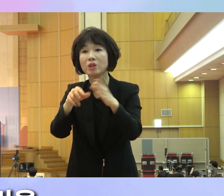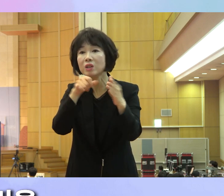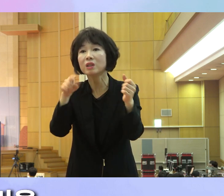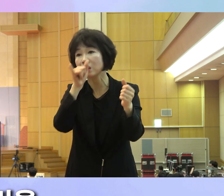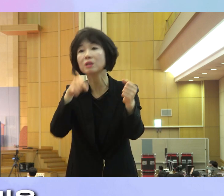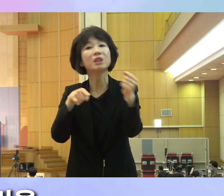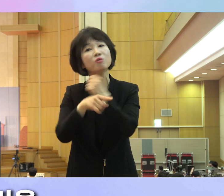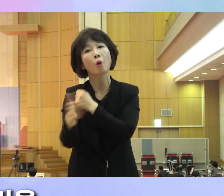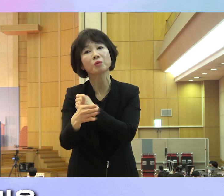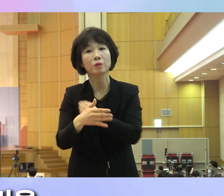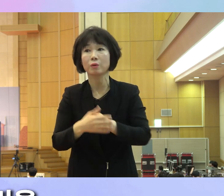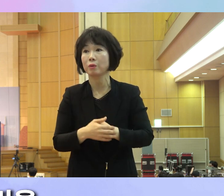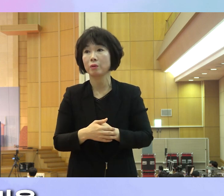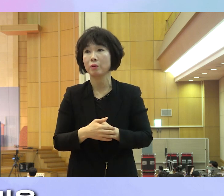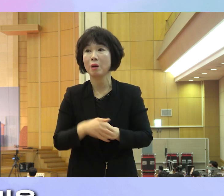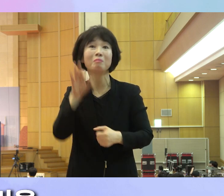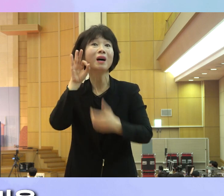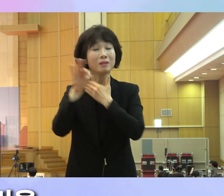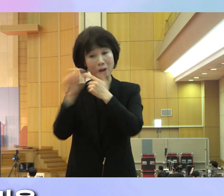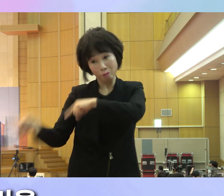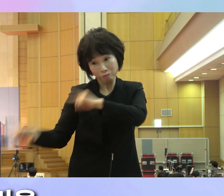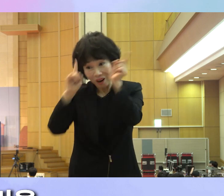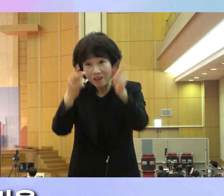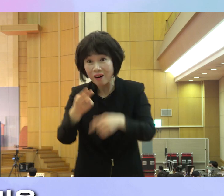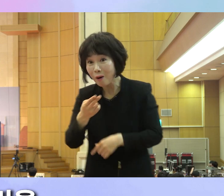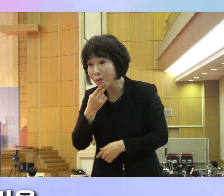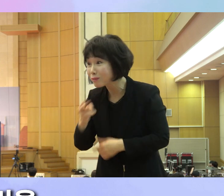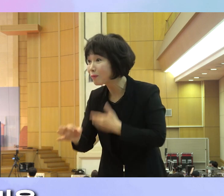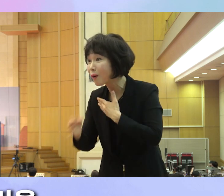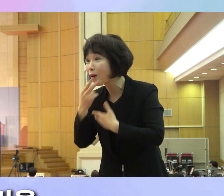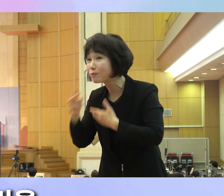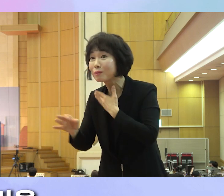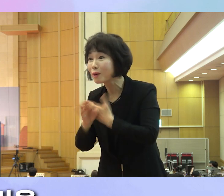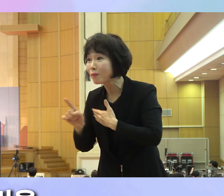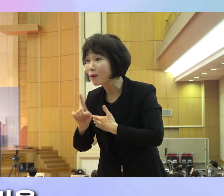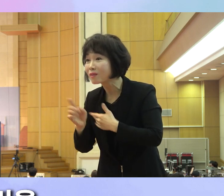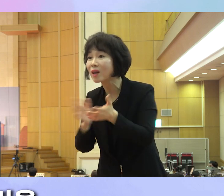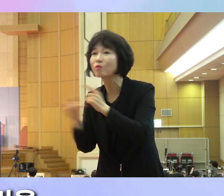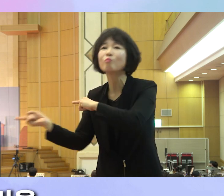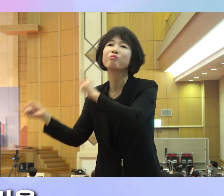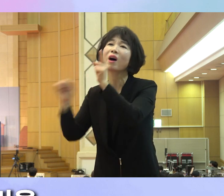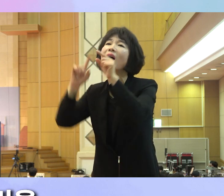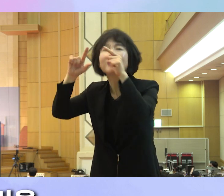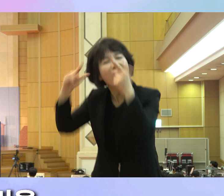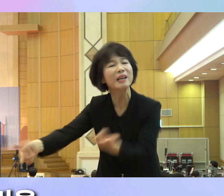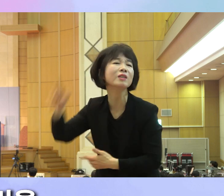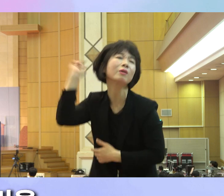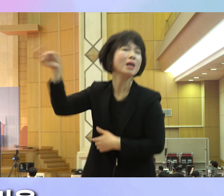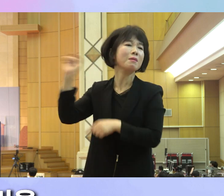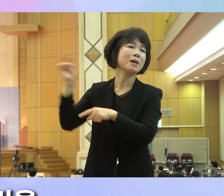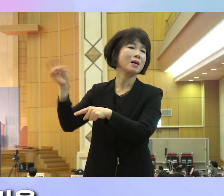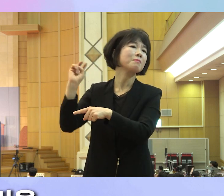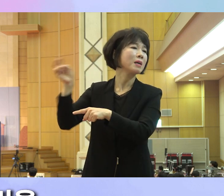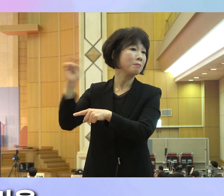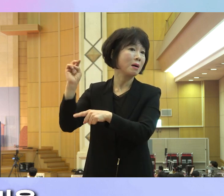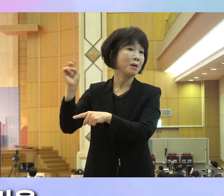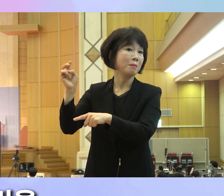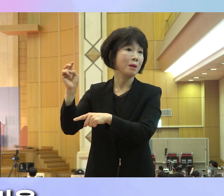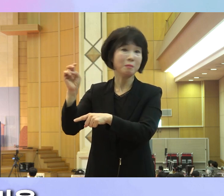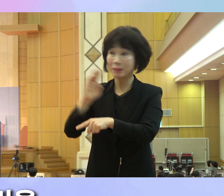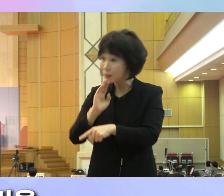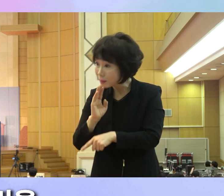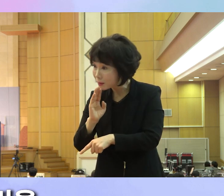하는데 부활이 만약 없다면 예수님이 부활하지 않았을 것이다. 부활이